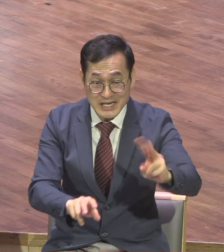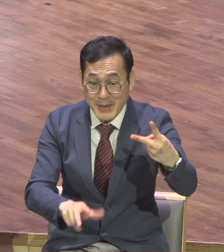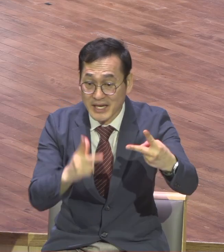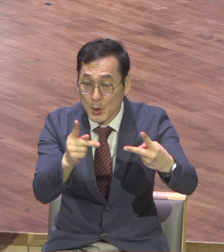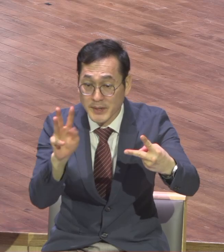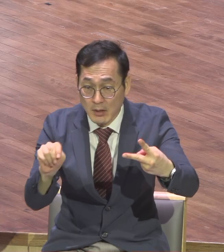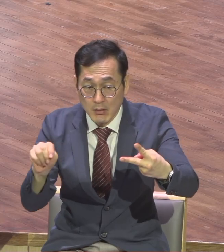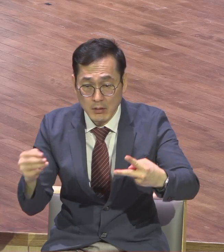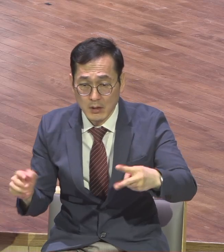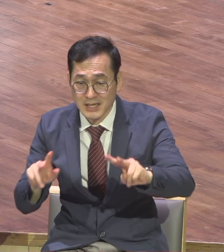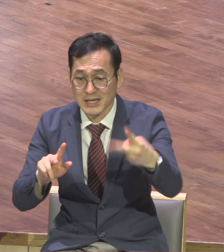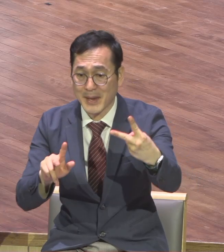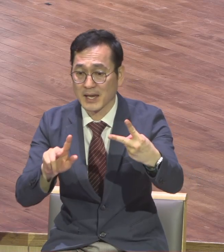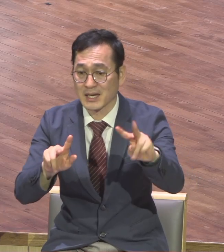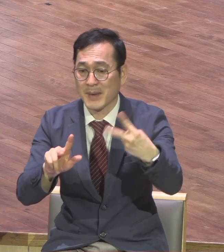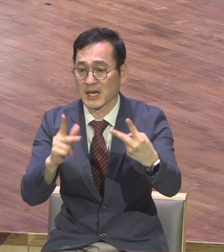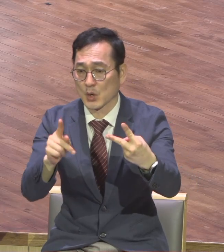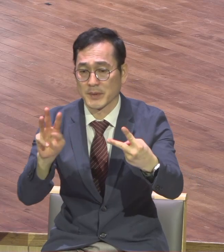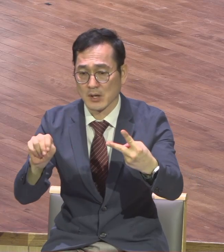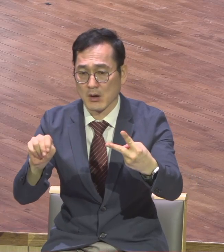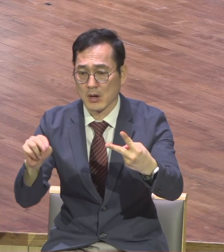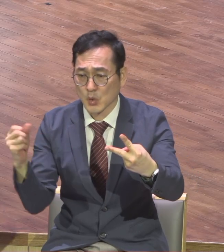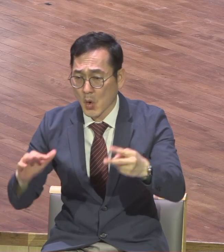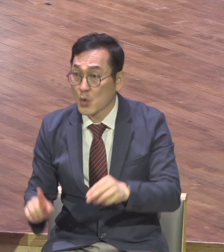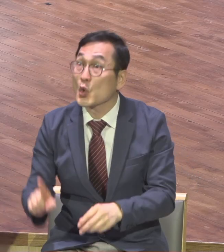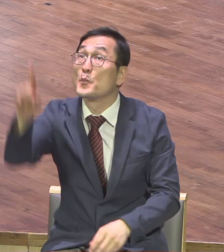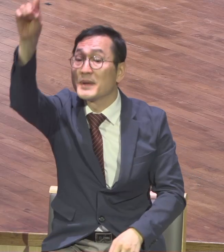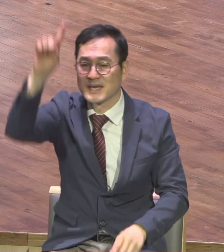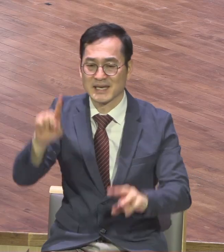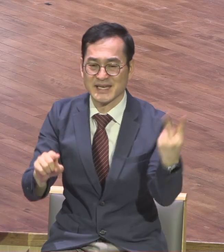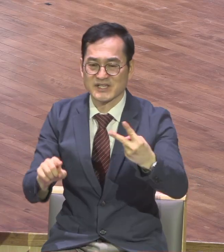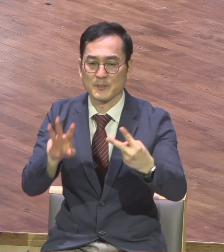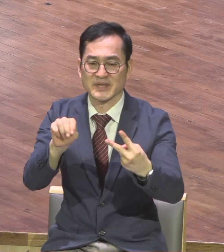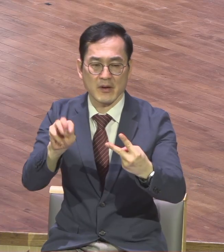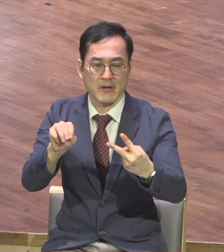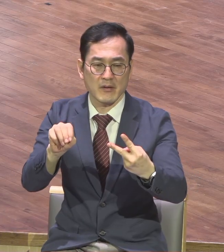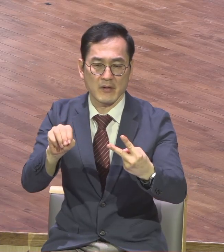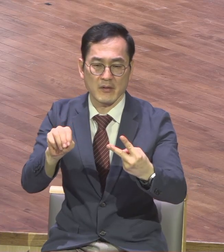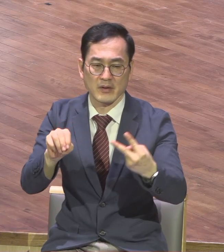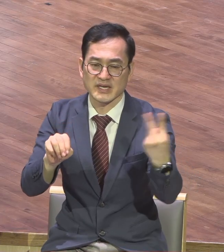타고 이동하는데 해발 2,000m까지 올라요. 해발